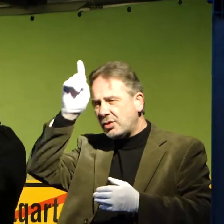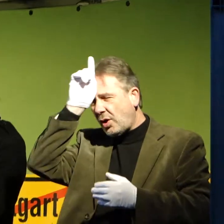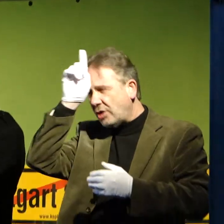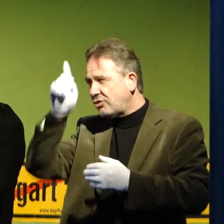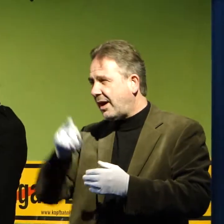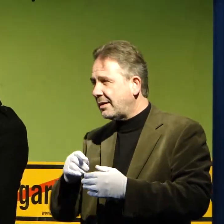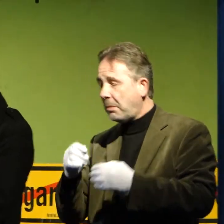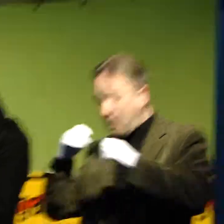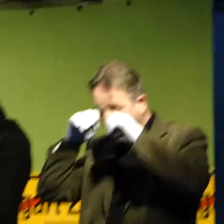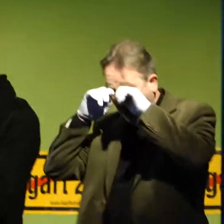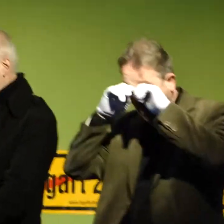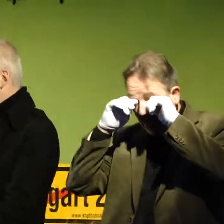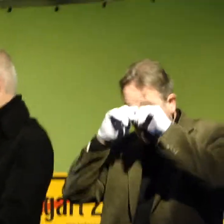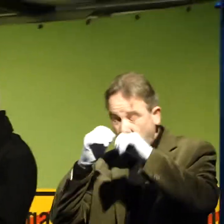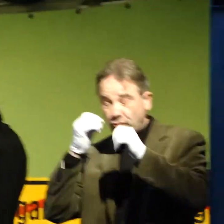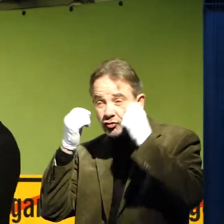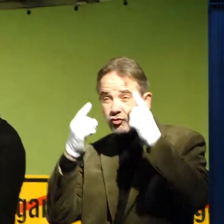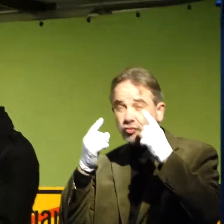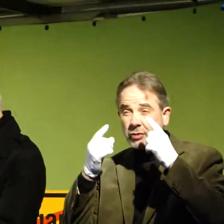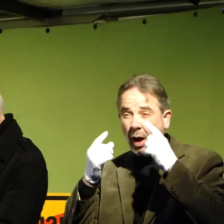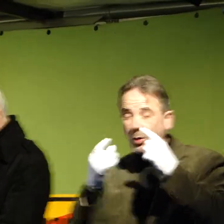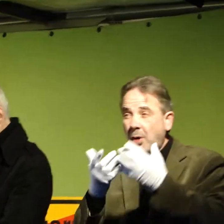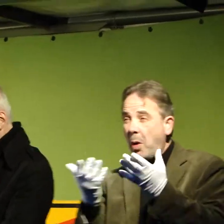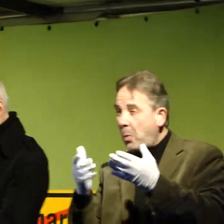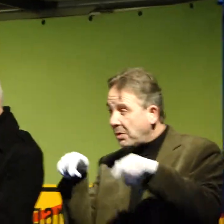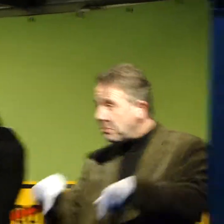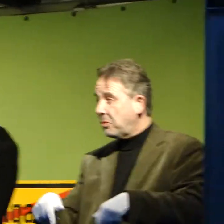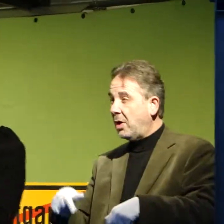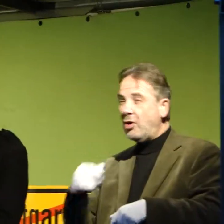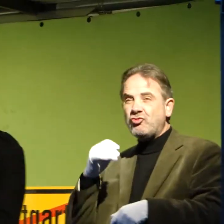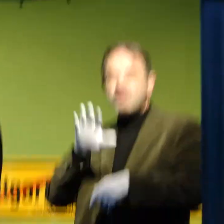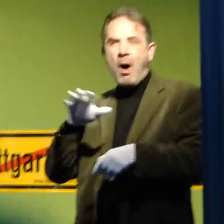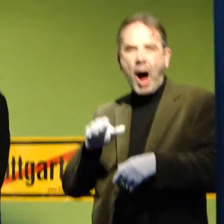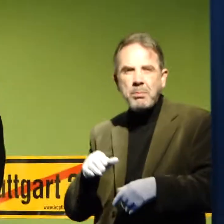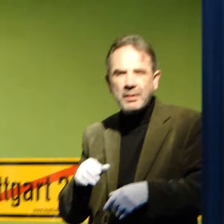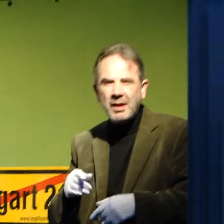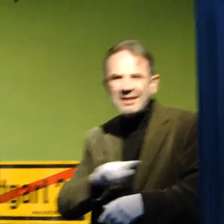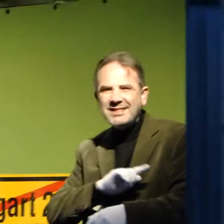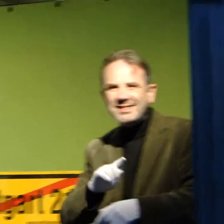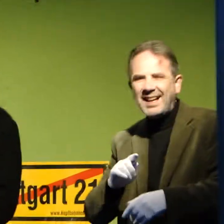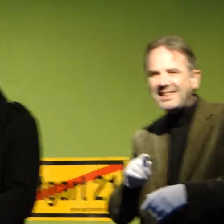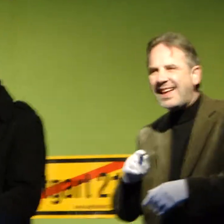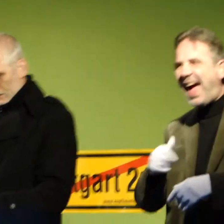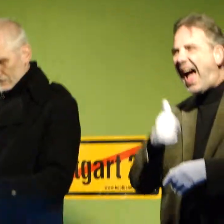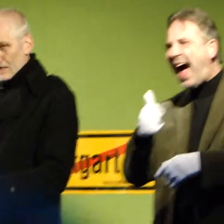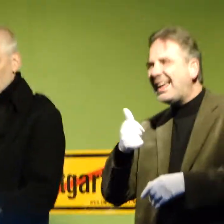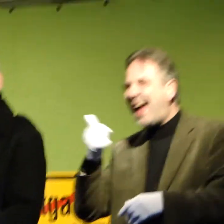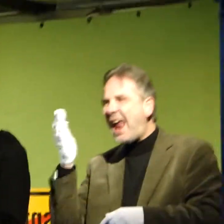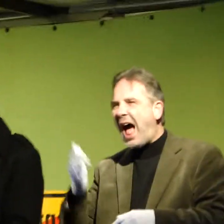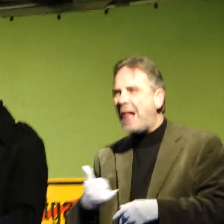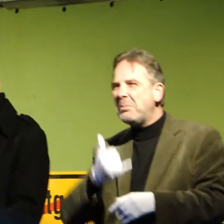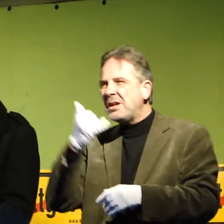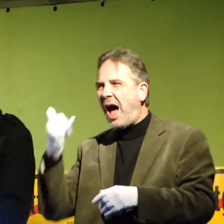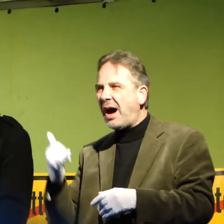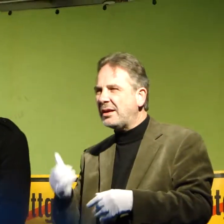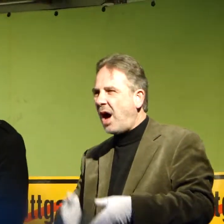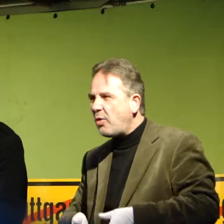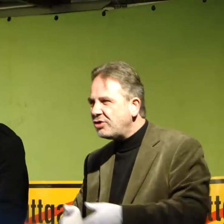Die Augen und staunt über die angeblich so gemütlichen Schwaben, die seit 1,5 Jahren jede Woche auf die Straße gehen.